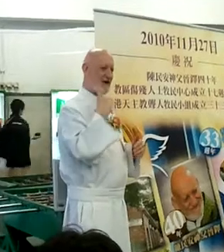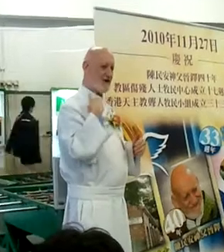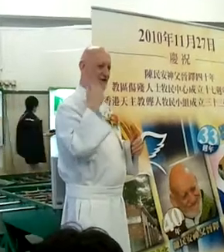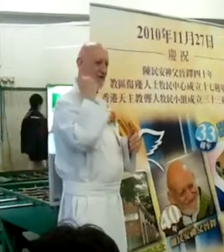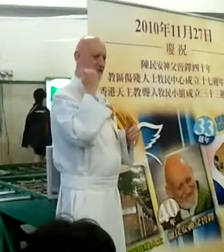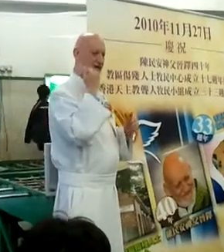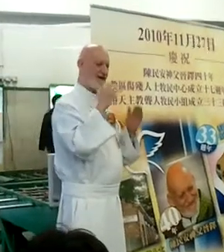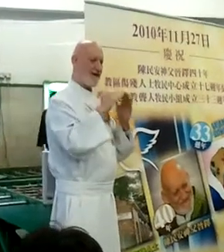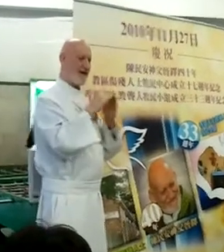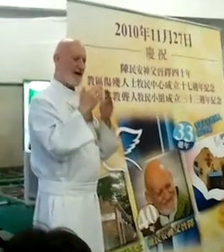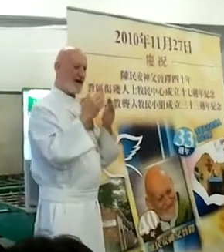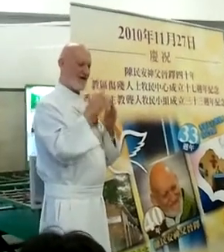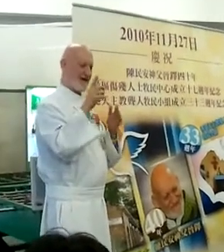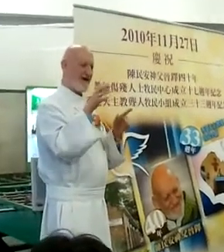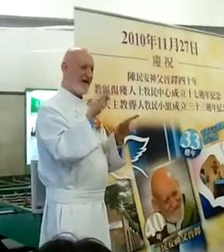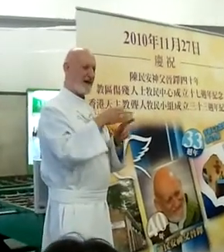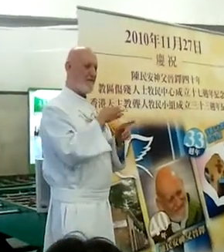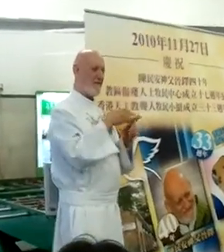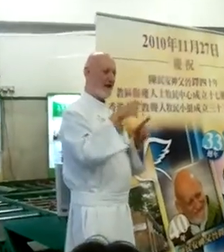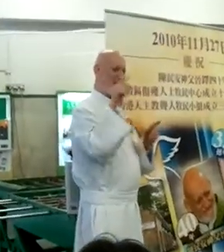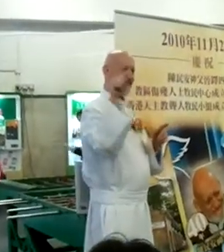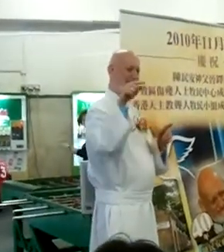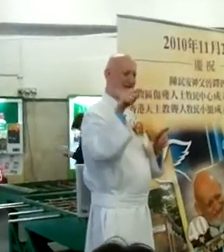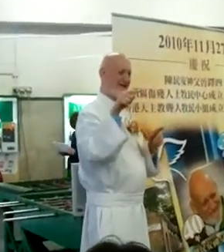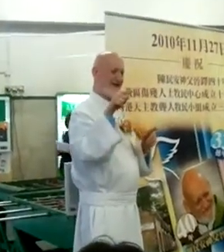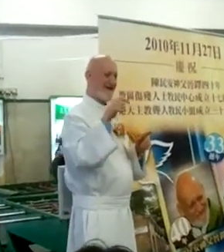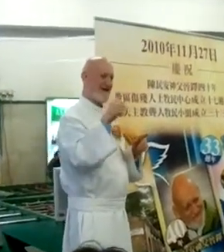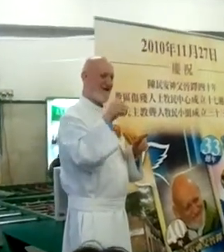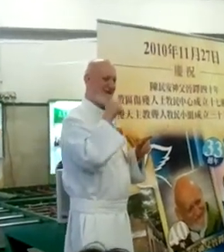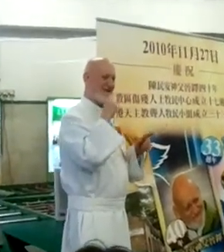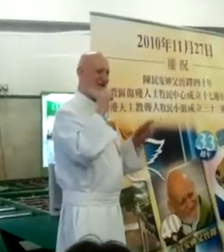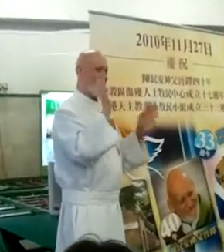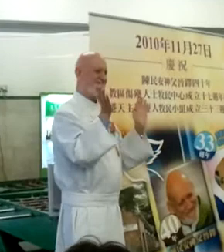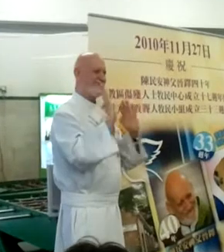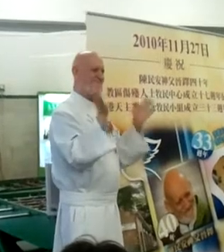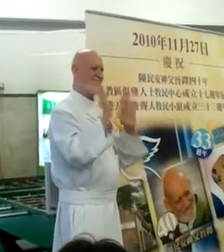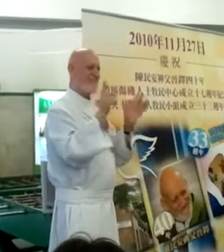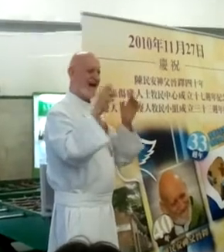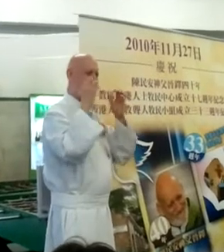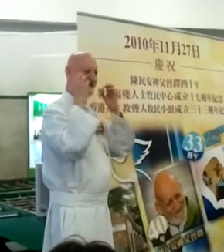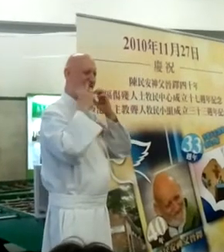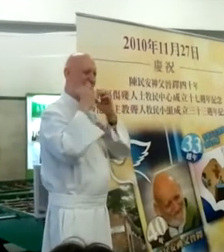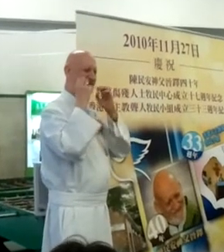冇讓我知道咧，我唔能夠成為猶太人嘅神父。但係好開心咧，喺南非嗰度咧，